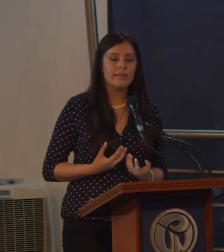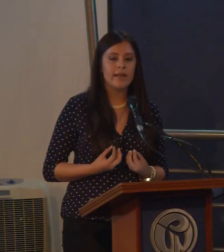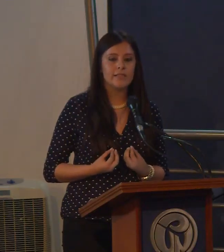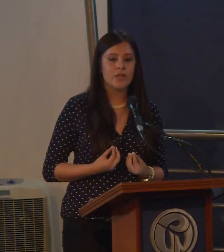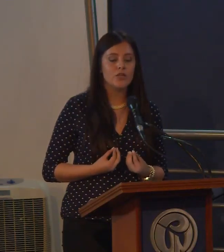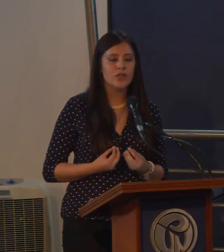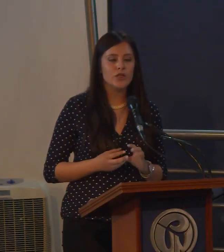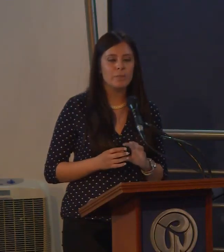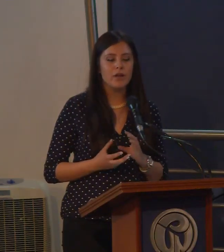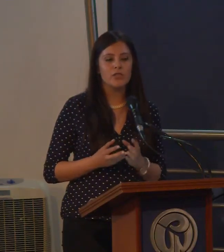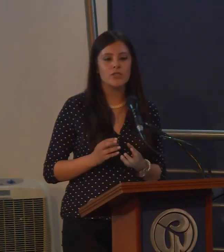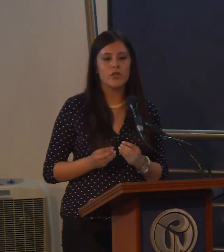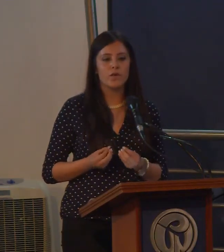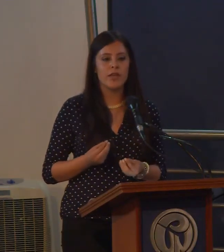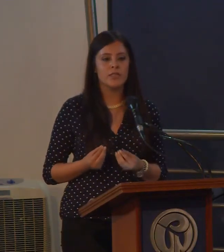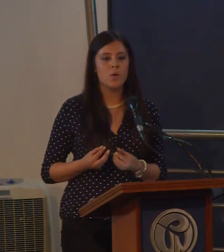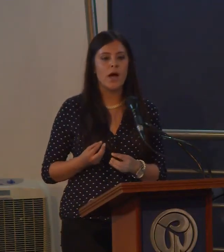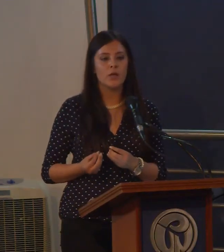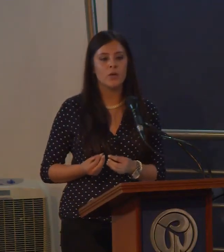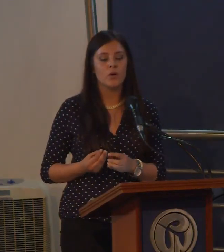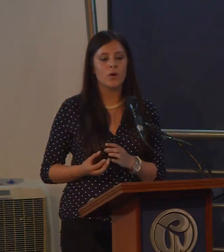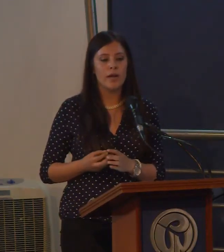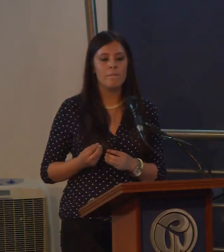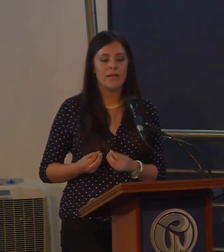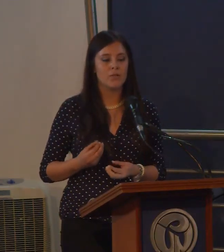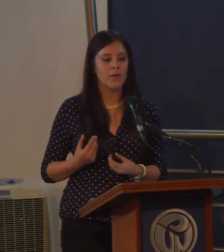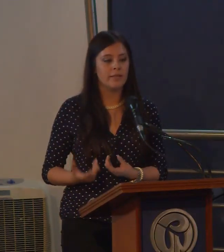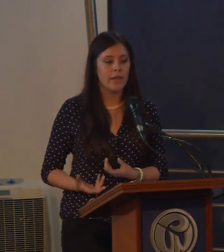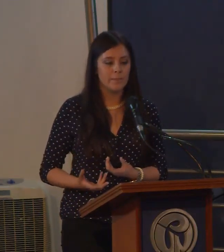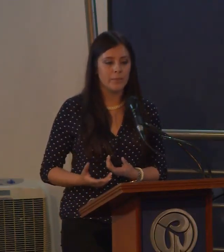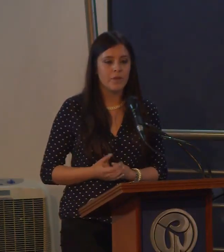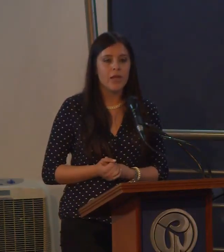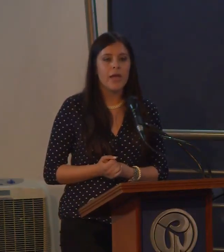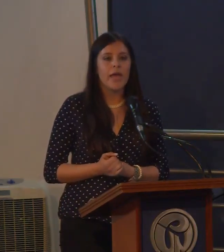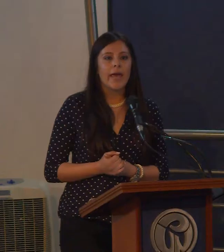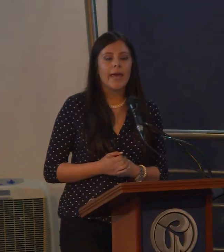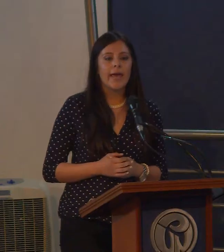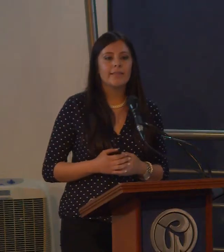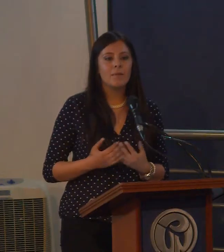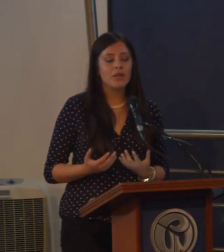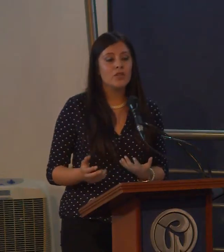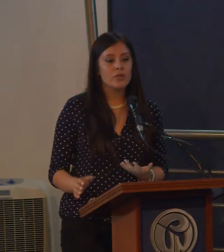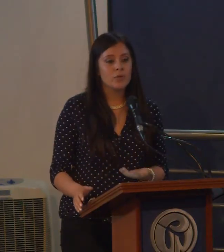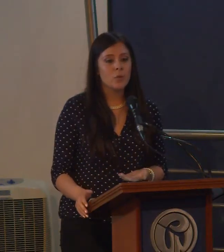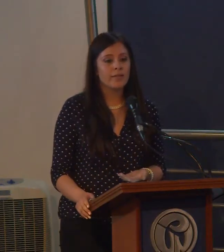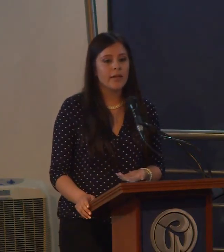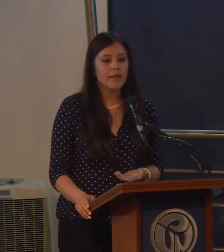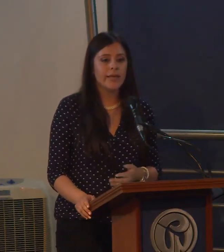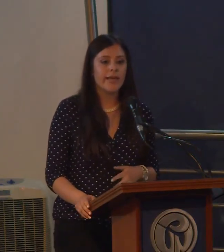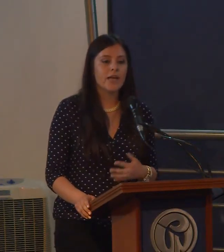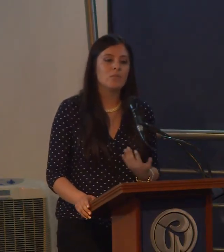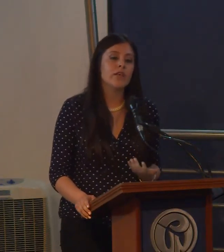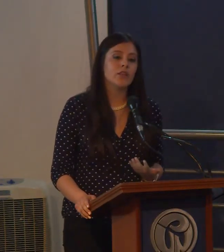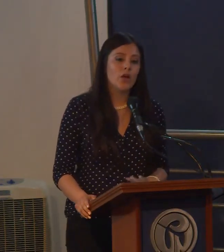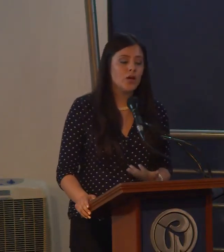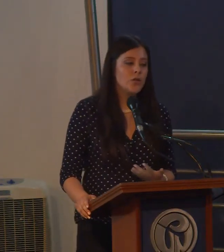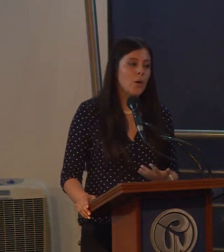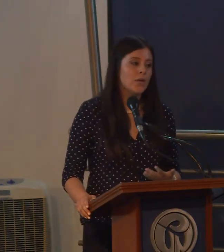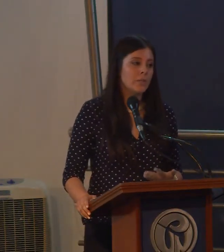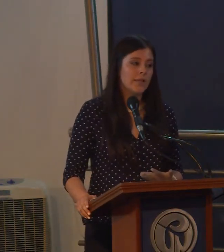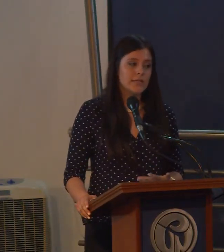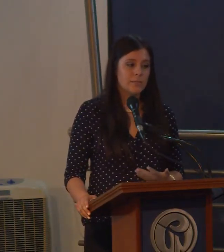el interés de los chicos, pero esto se fue desdibujando con el paso del tiempo. También nos dimos cuenta que queríamos que